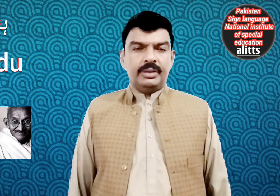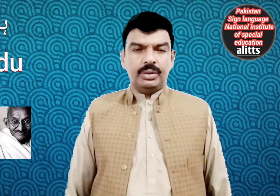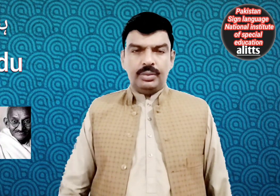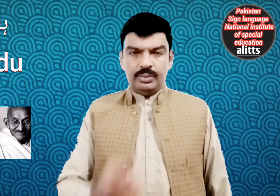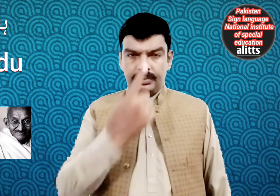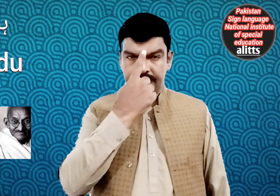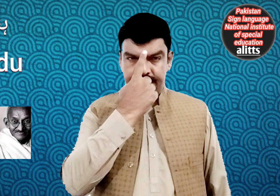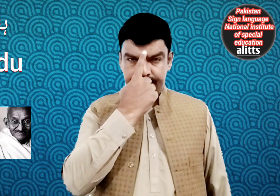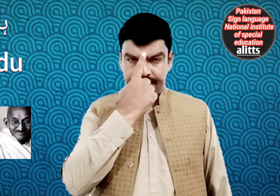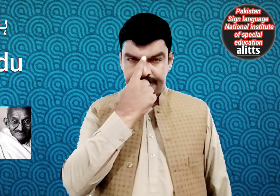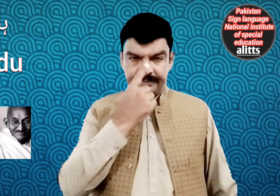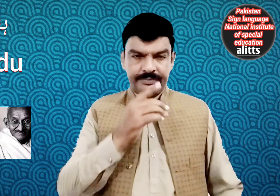हिंदू,